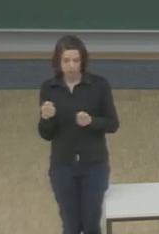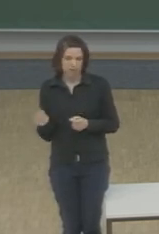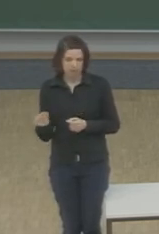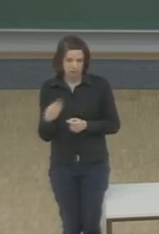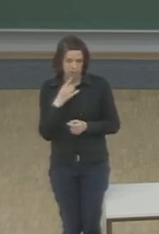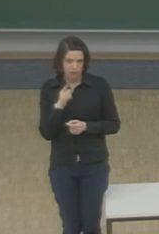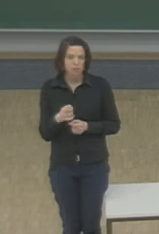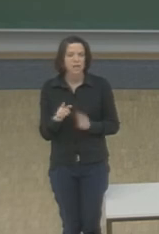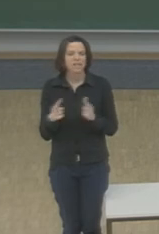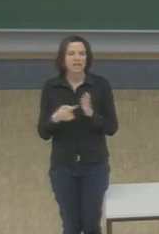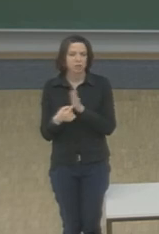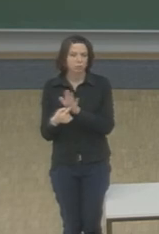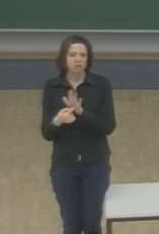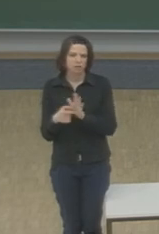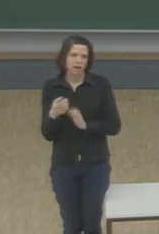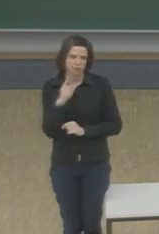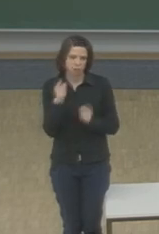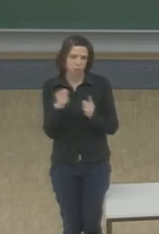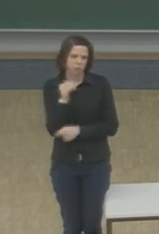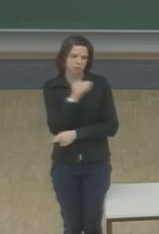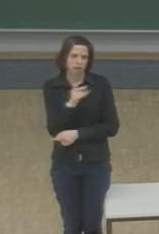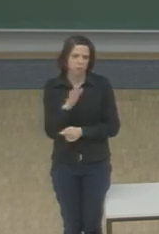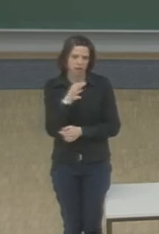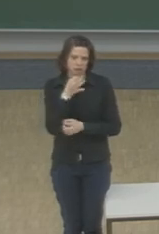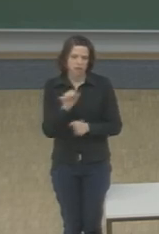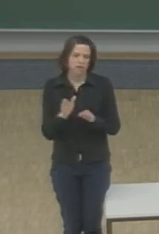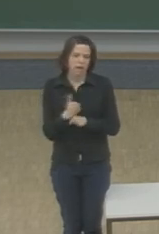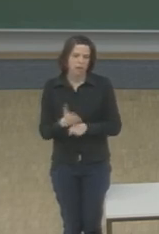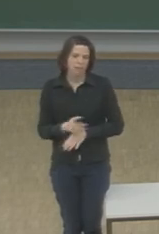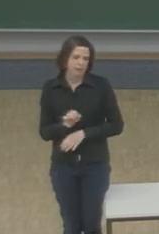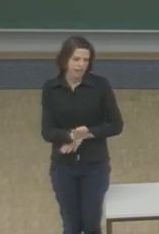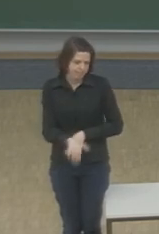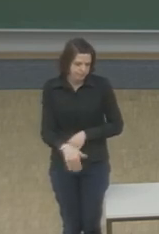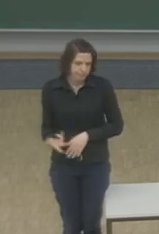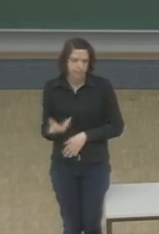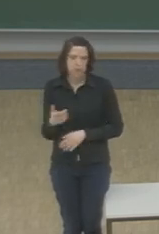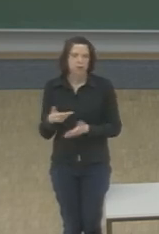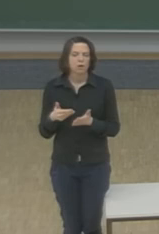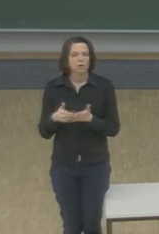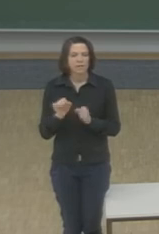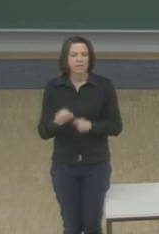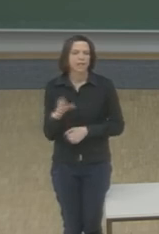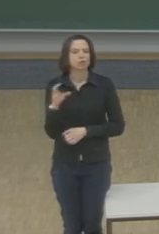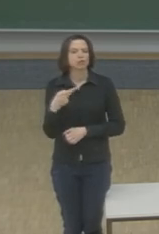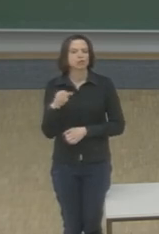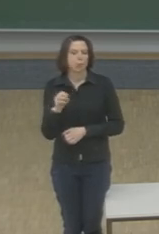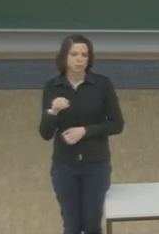entsprechenden Literaturverweis gar nichts weiter angegeben ist. Die können wir also wieder wegwischen und gehen direkt weiter zu